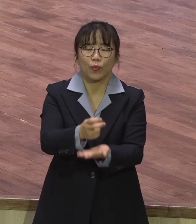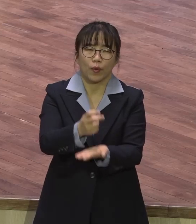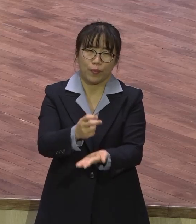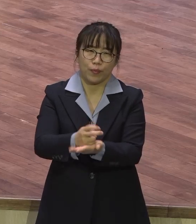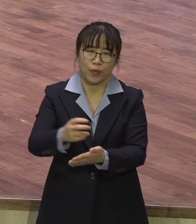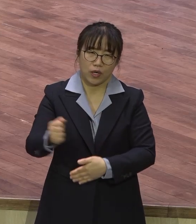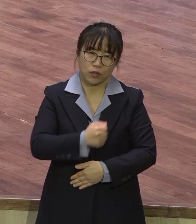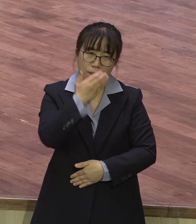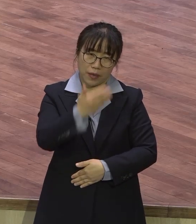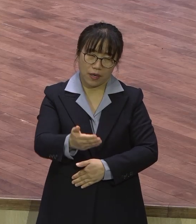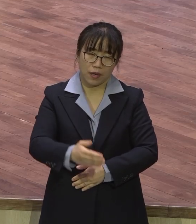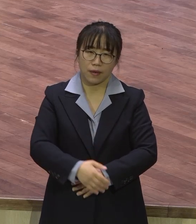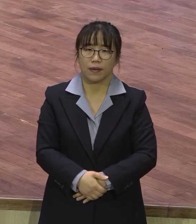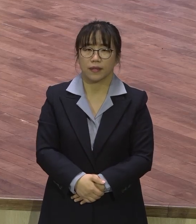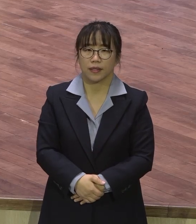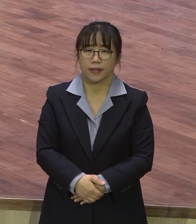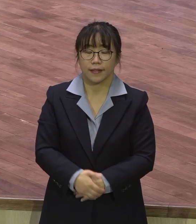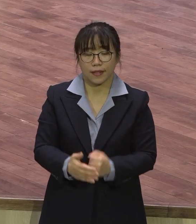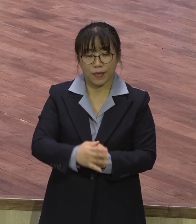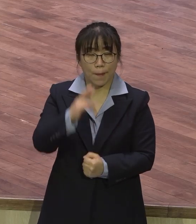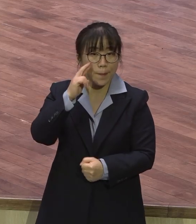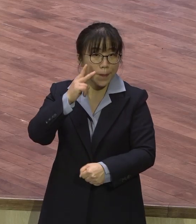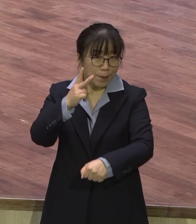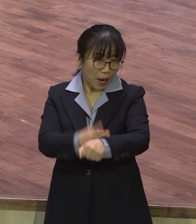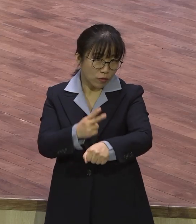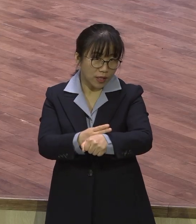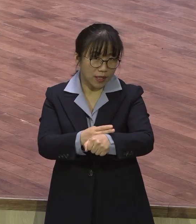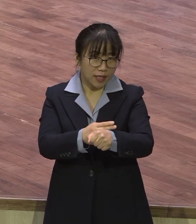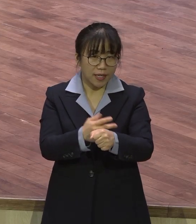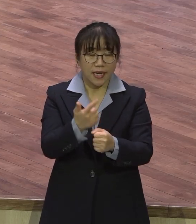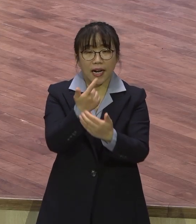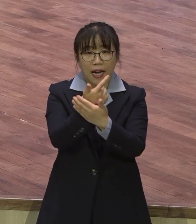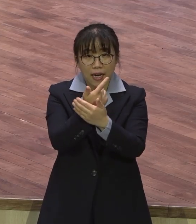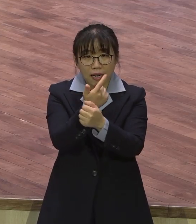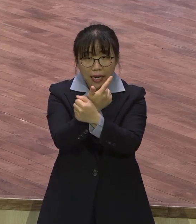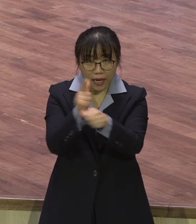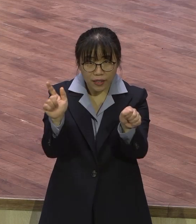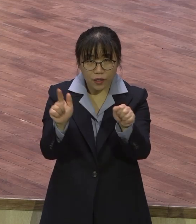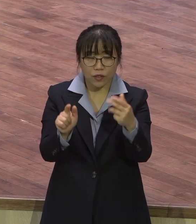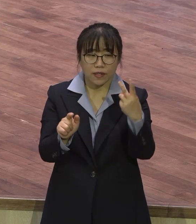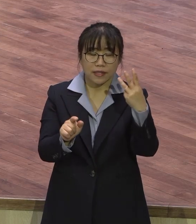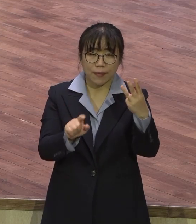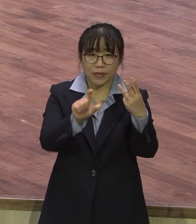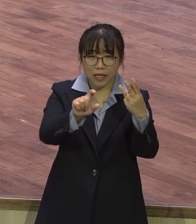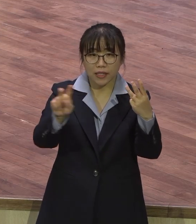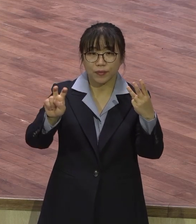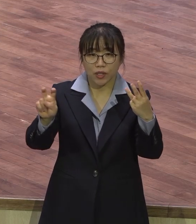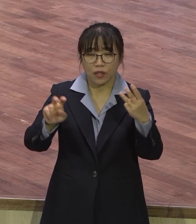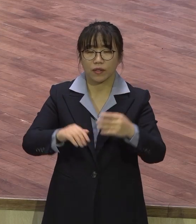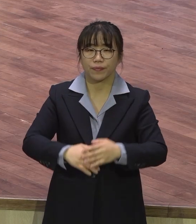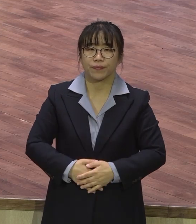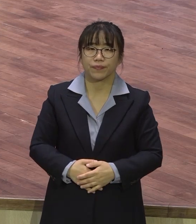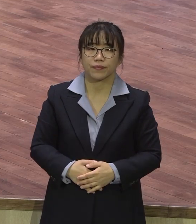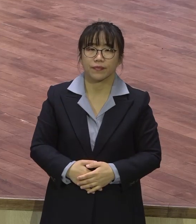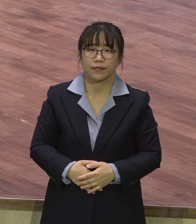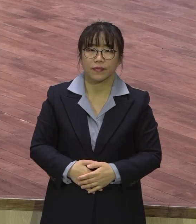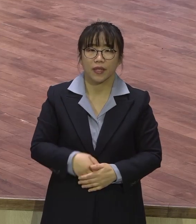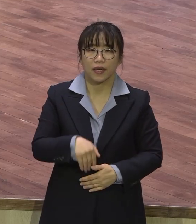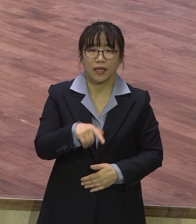그래서 바울은 가라디아 3장 20절에 율법의 기능을 이렇게 정리해놨어요